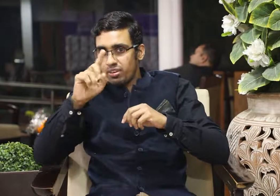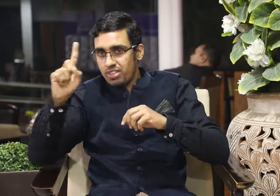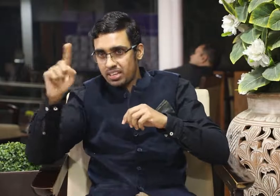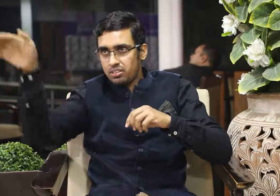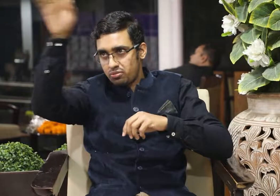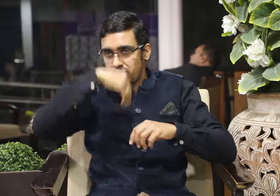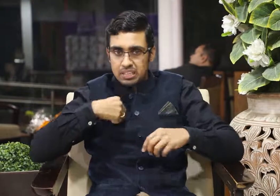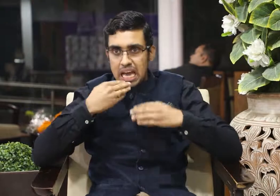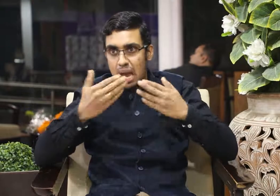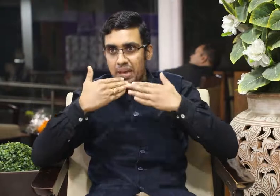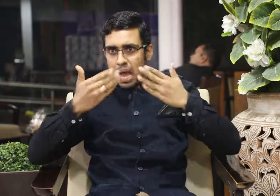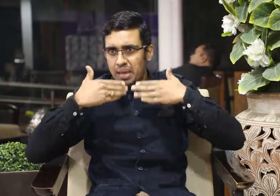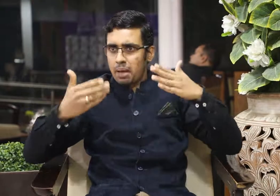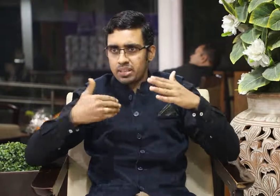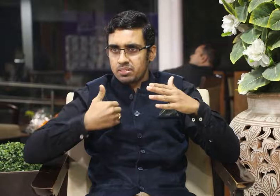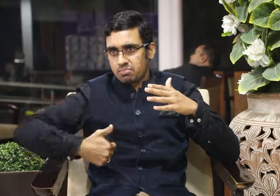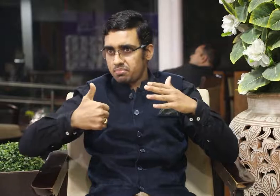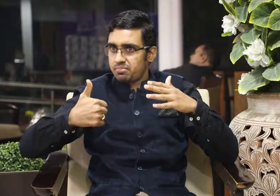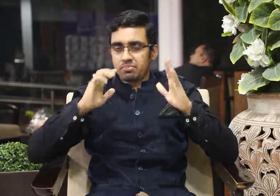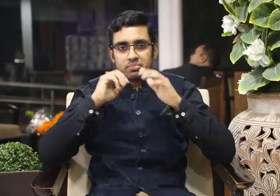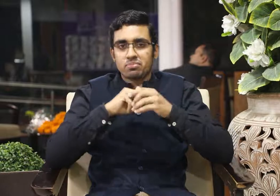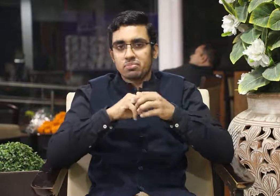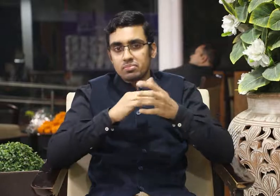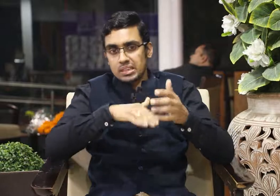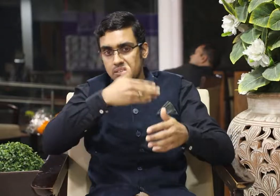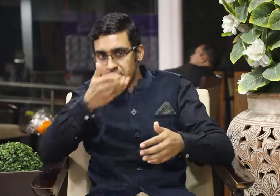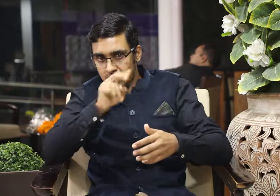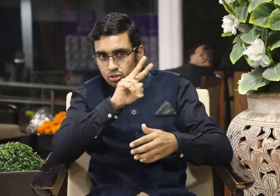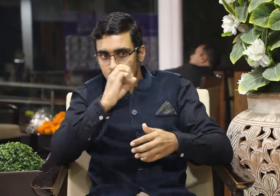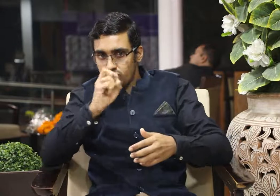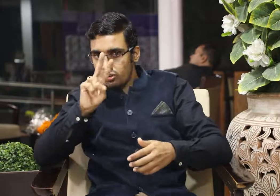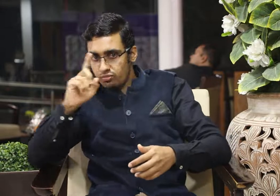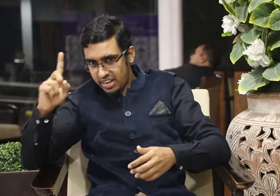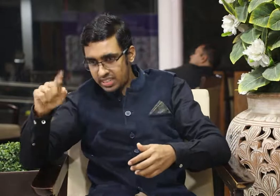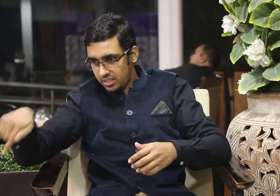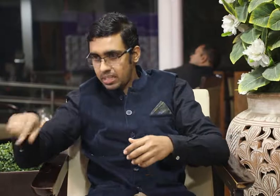बहुत खुशी का मौका था मेरे लिए और मैं उन्हें बहुत तहे दिल से धन्यवाद देता हूँ।